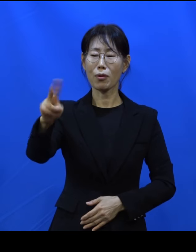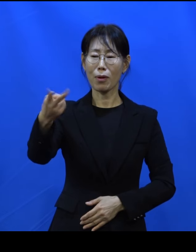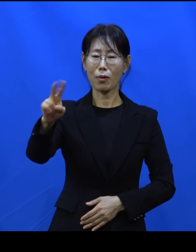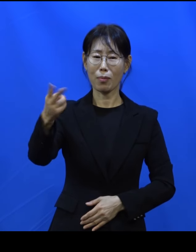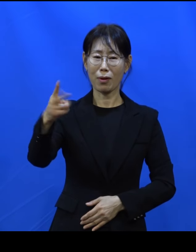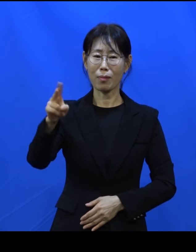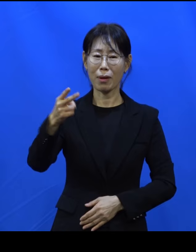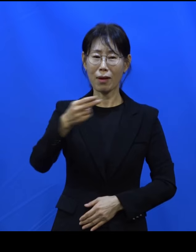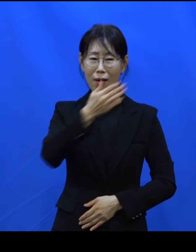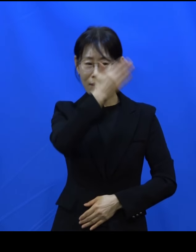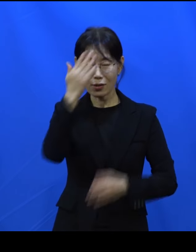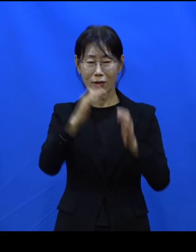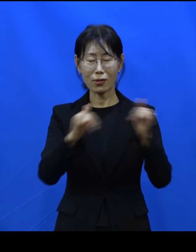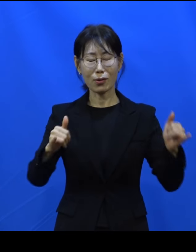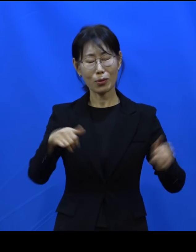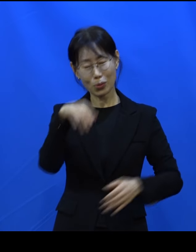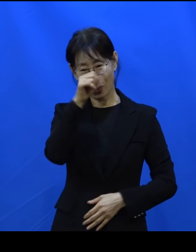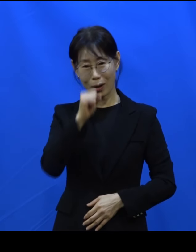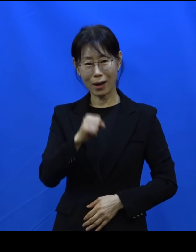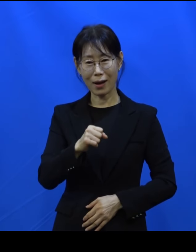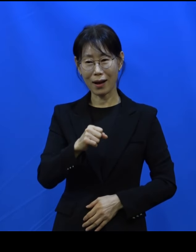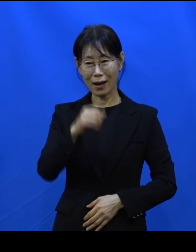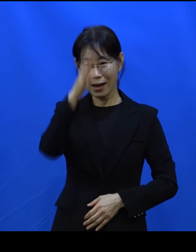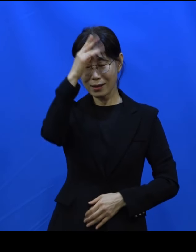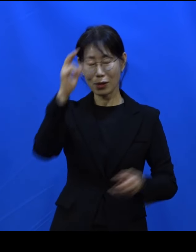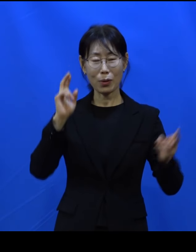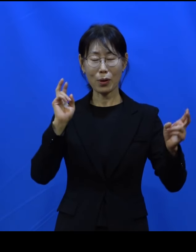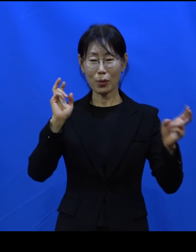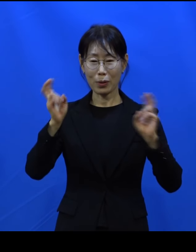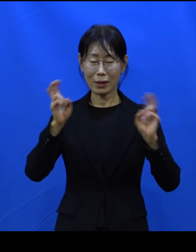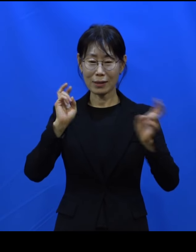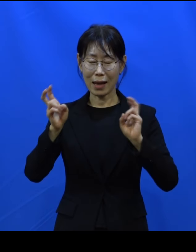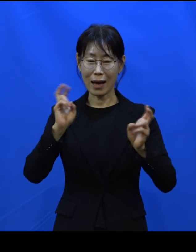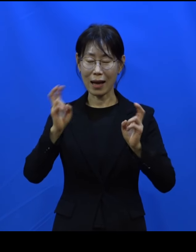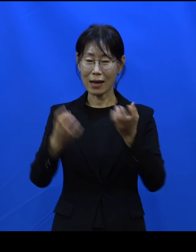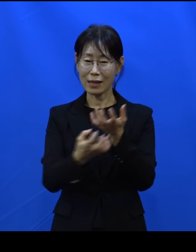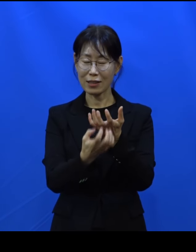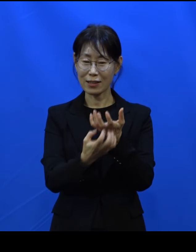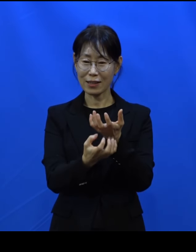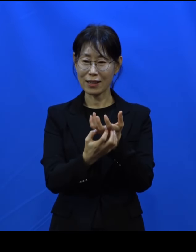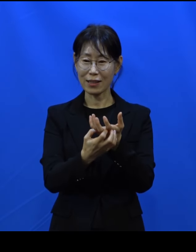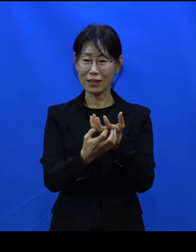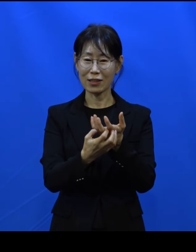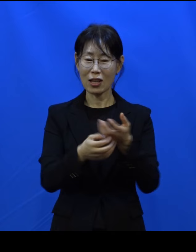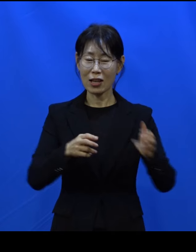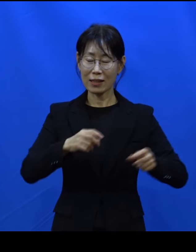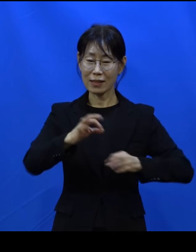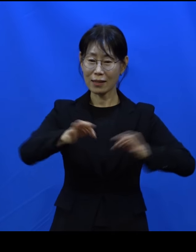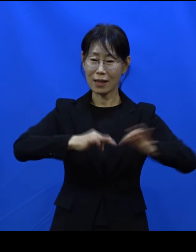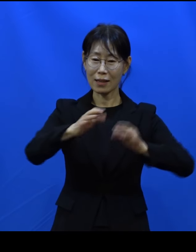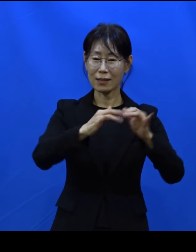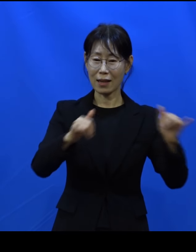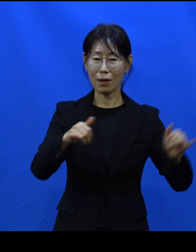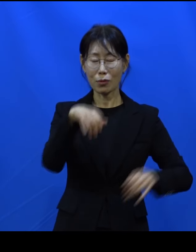좋아하는지. 양계장의 주인은 좋아하고 닭들은 싫어하고 이제 그런 일들이.